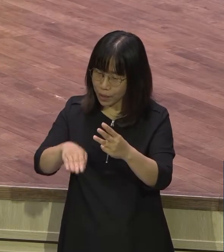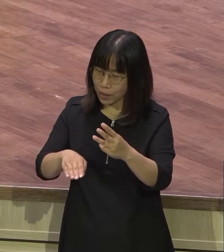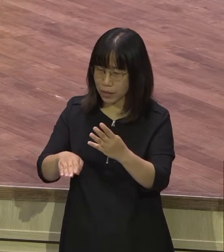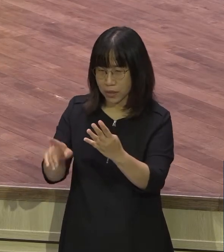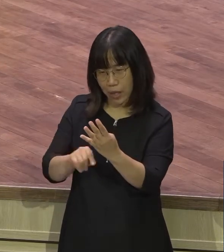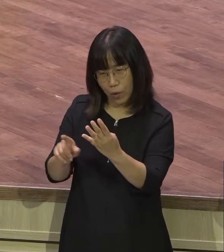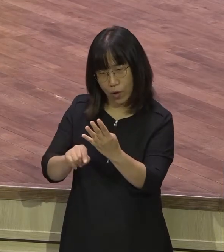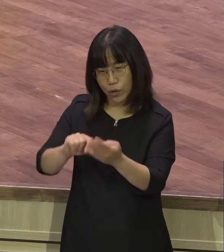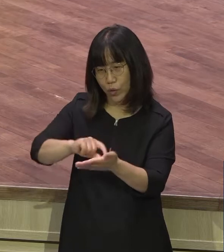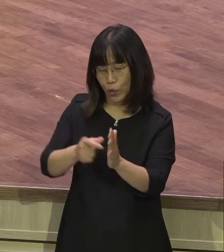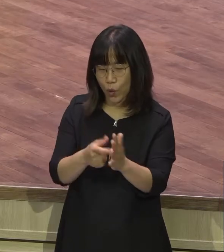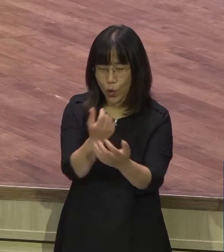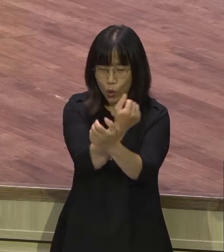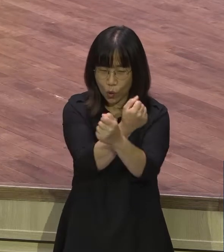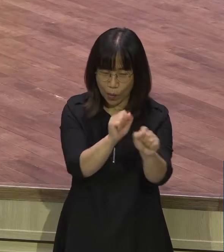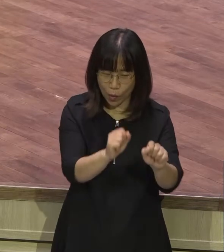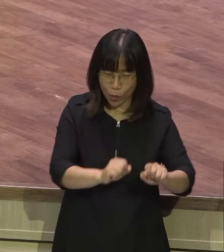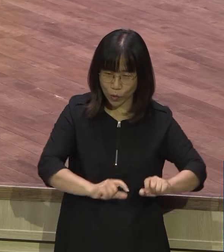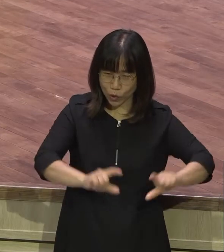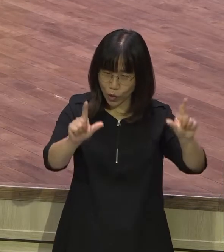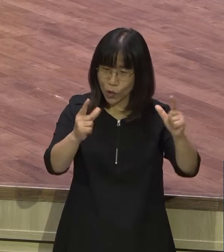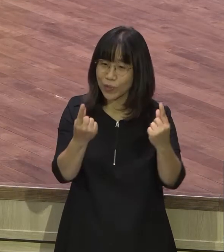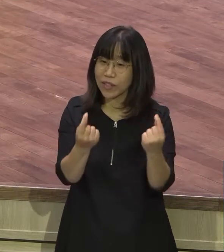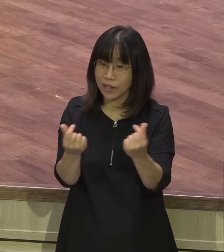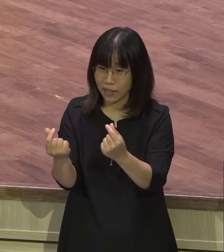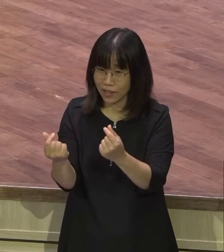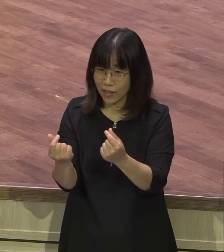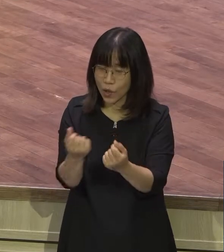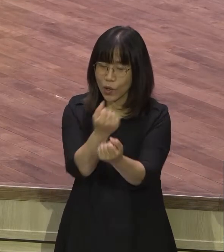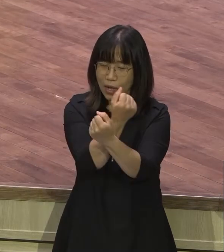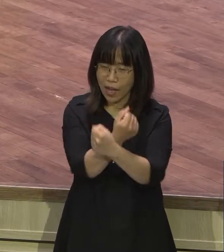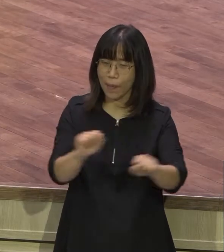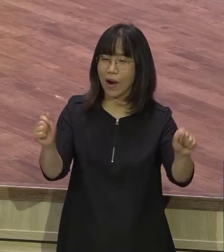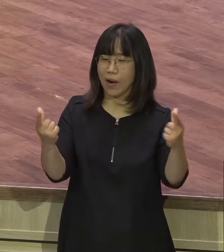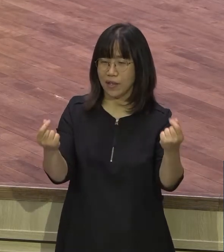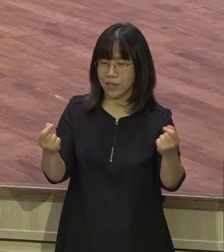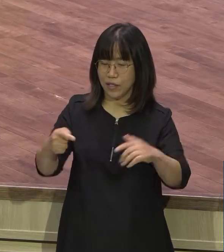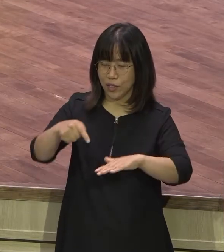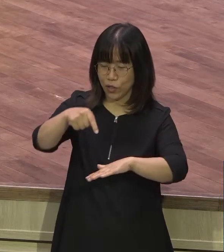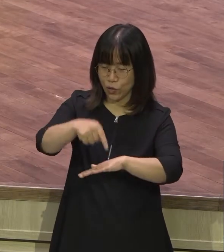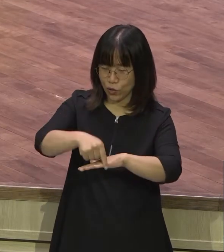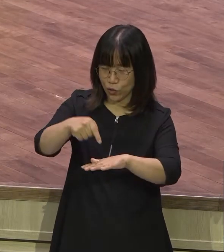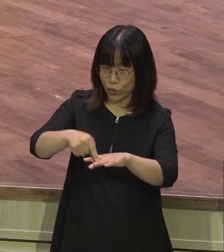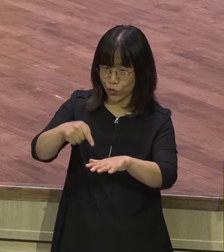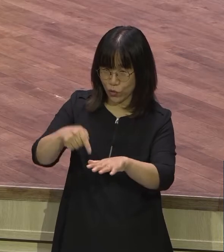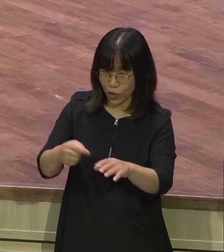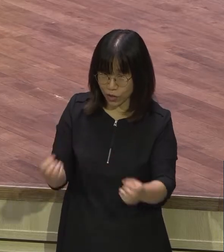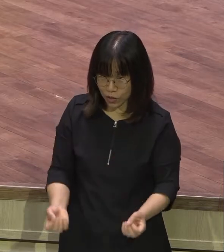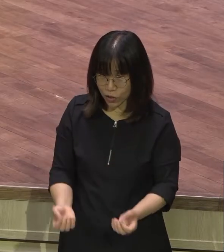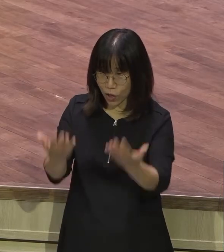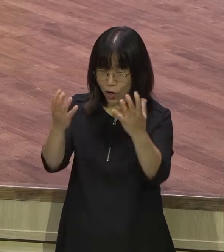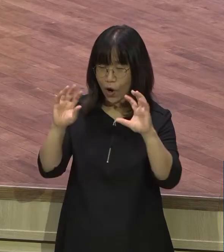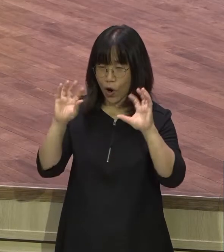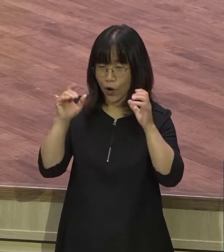광복절 비슷한 개념입니다 6월절 해방됐잖아요 6월절 어린 양의 피를 통해서